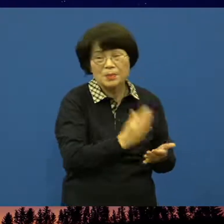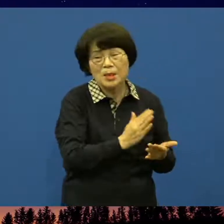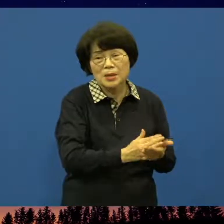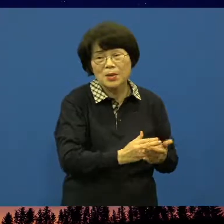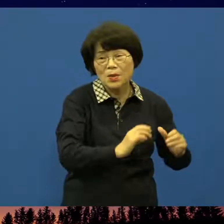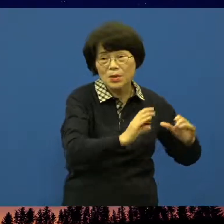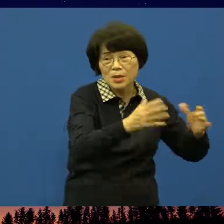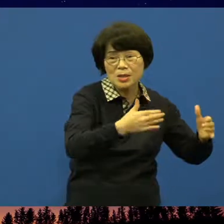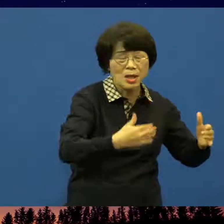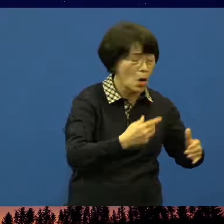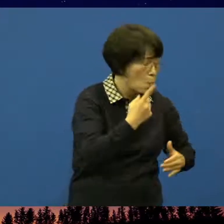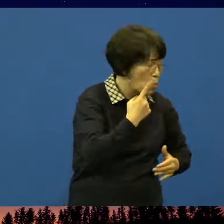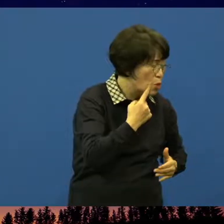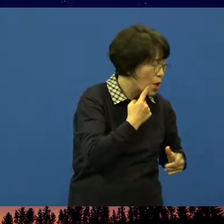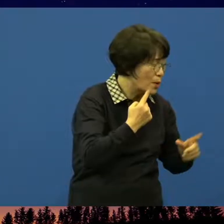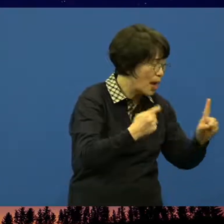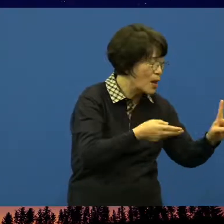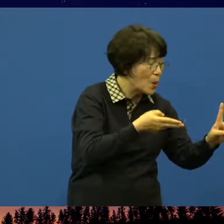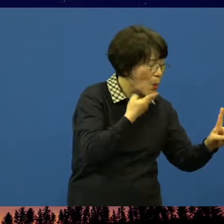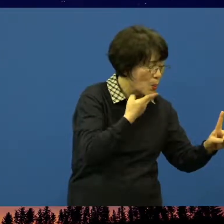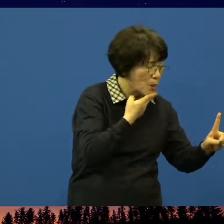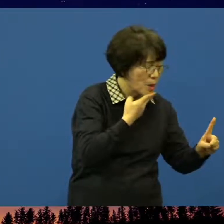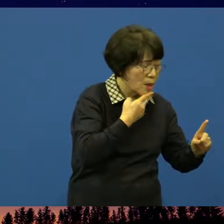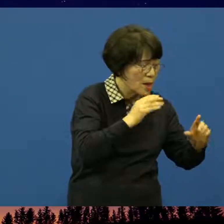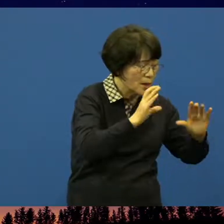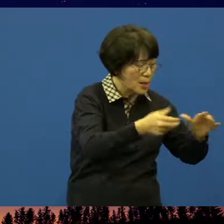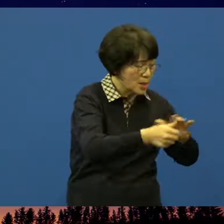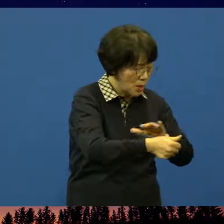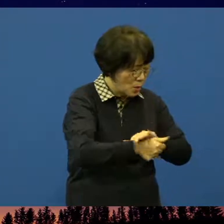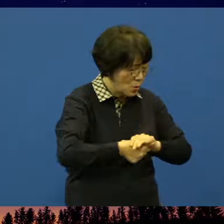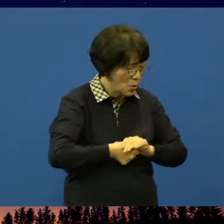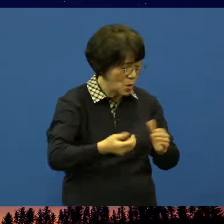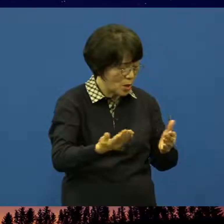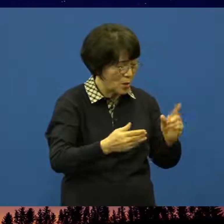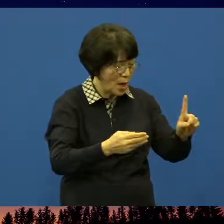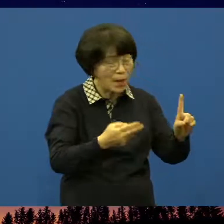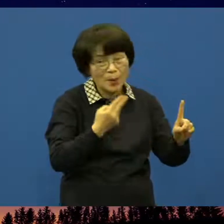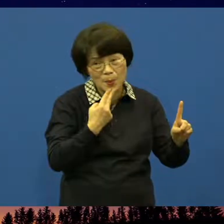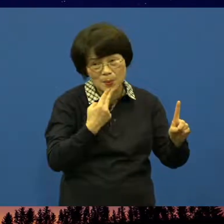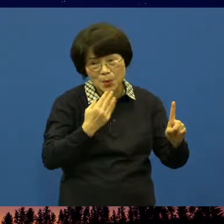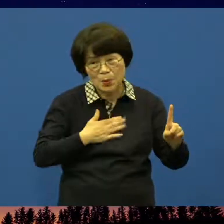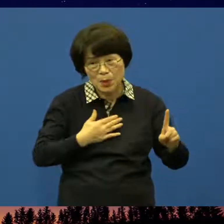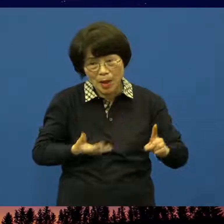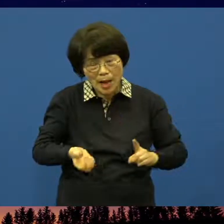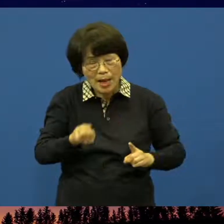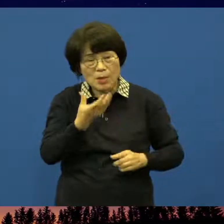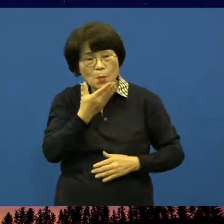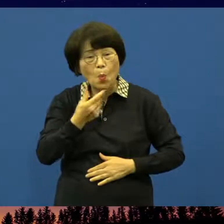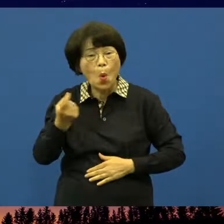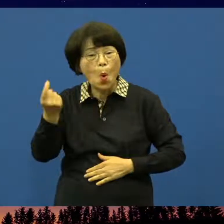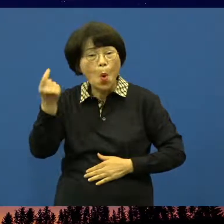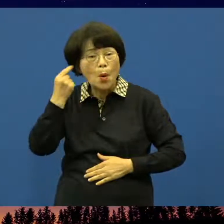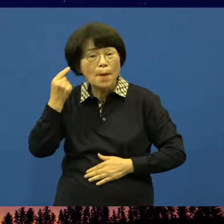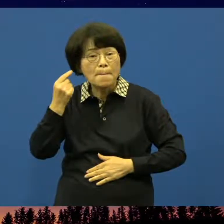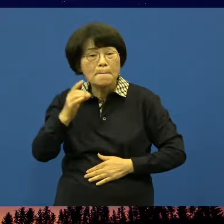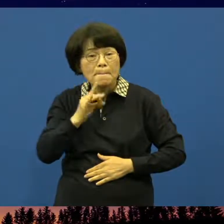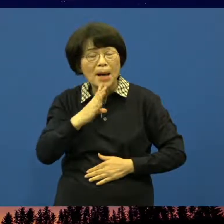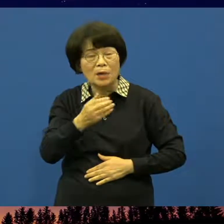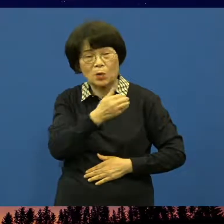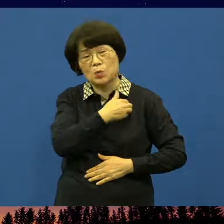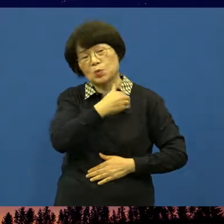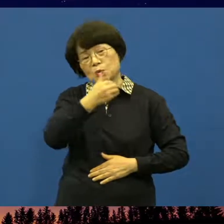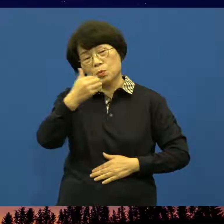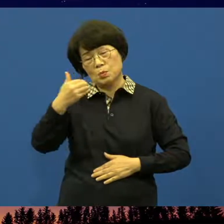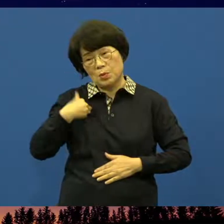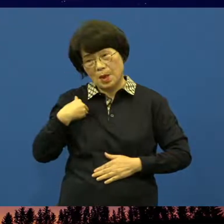세상은 우리가 부러워할 게 하나도 없어요. 세상에 기죽을 일도 하나도 없어요. 우리가 가지고 있는 복음으로 충분합니다. 이 세상에 소망이